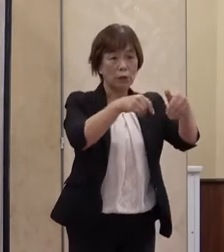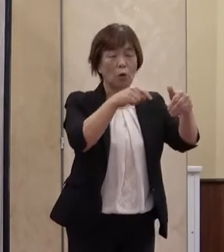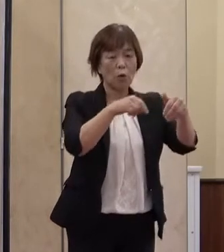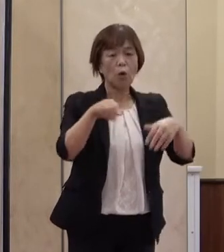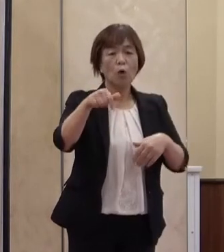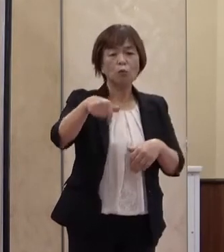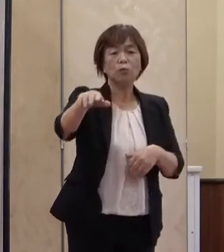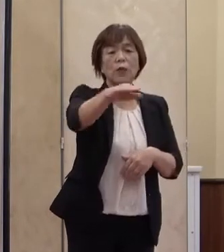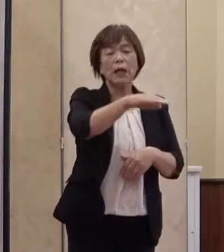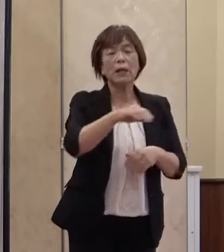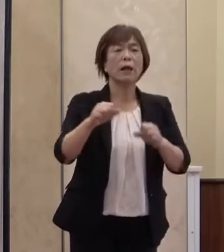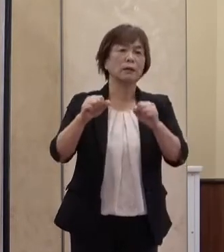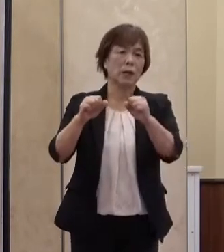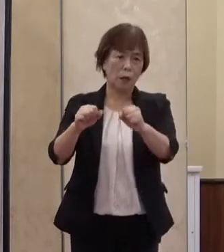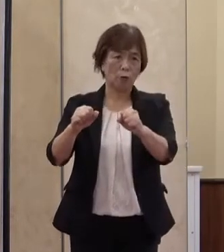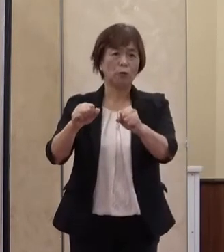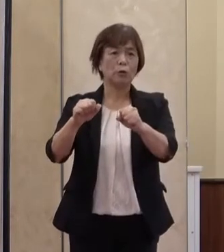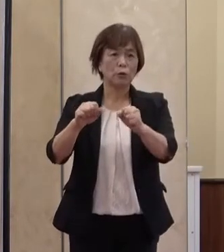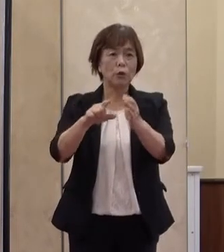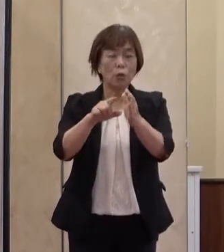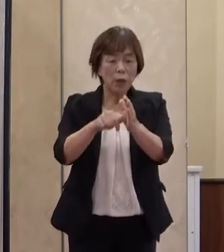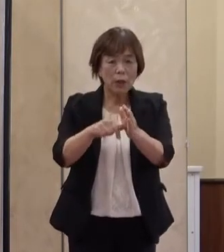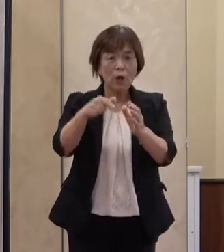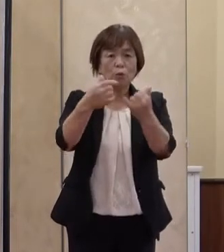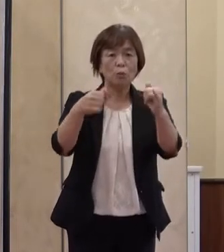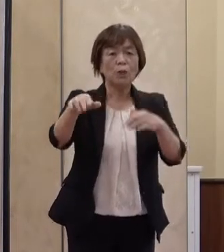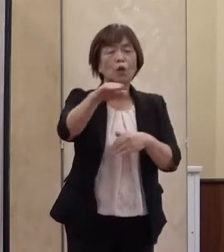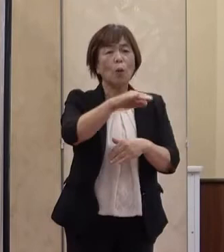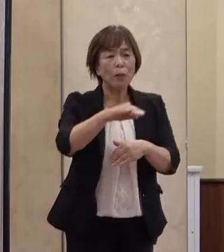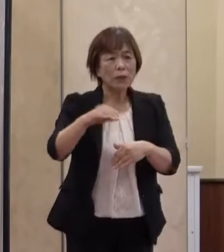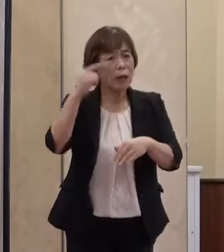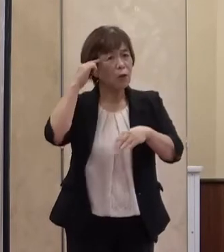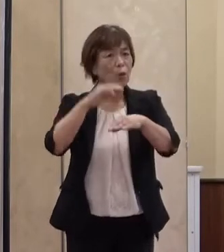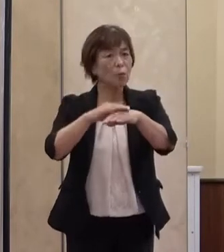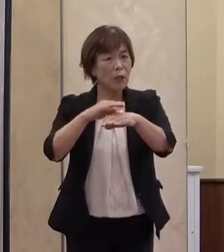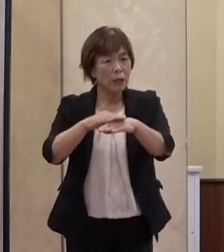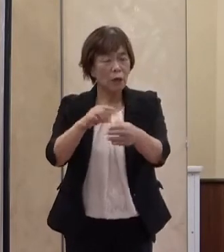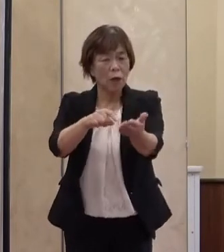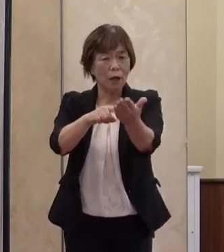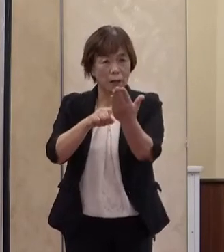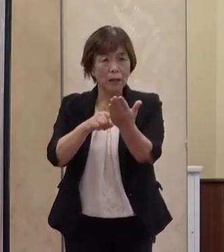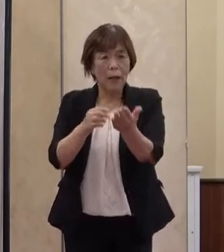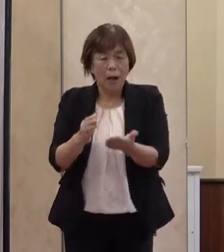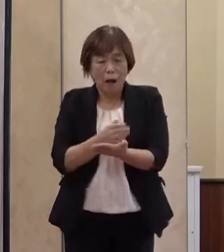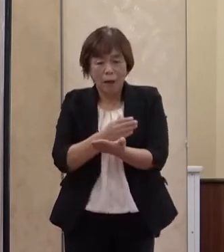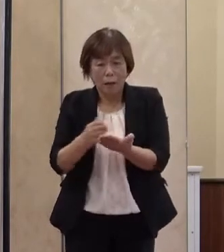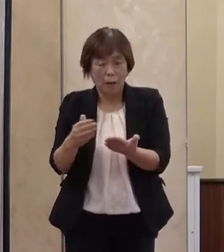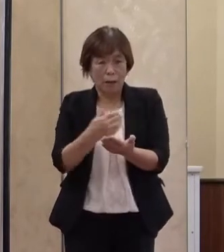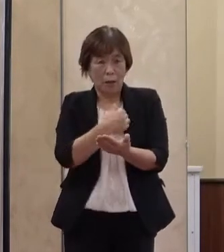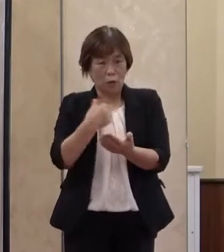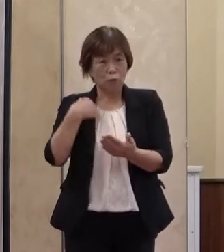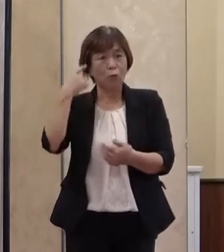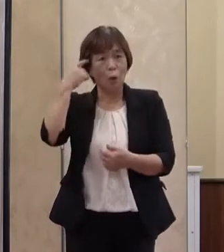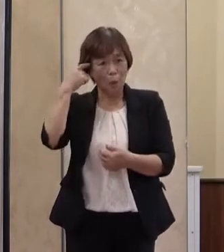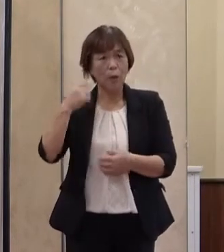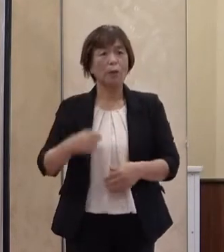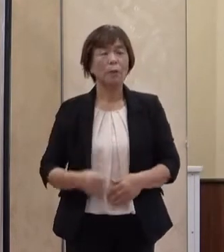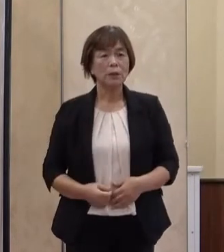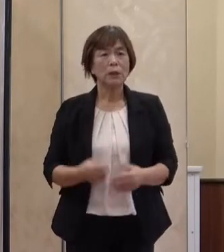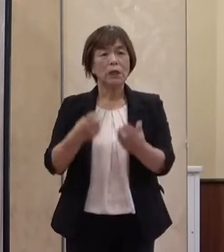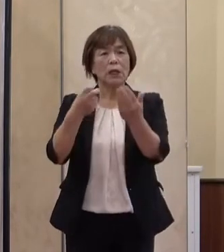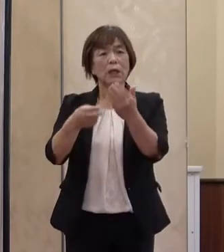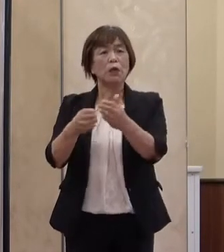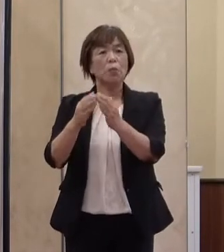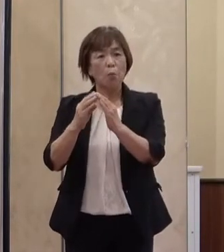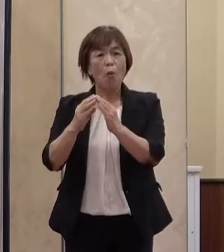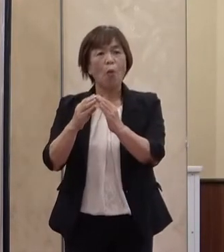ことによって、府民の皆さんの民意というのがそこで判断されると思います。立法事実としては、これは